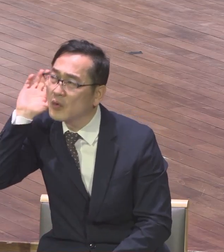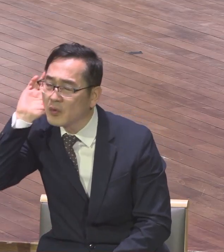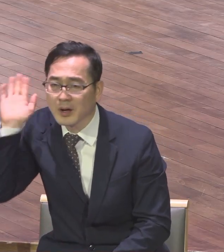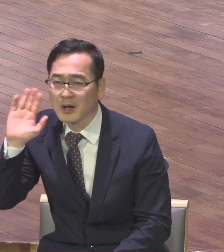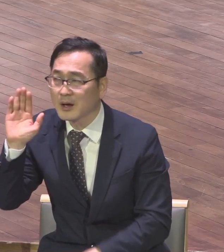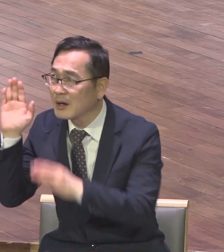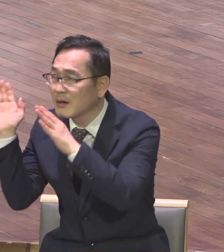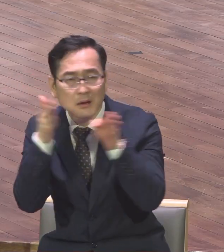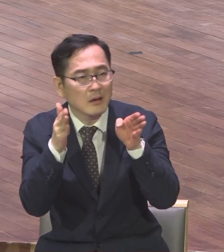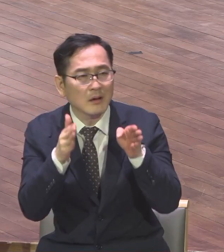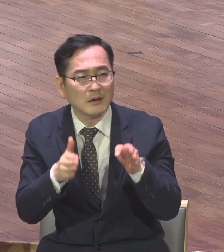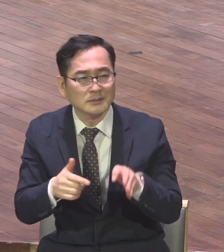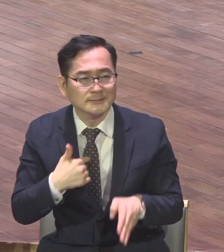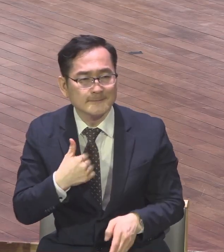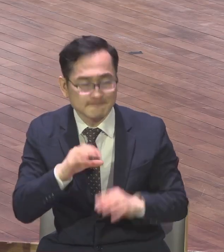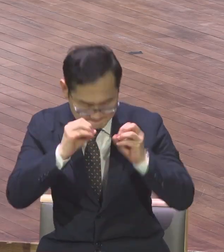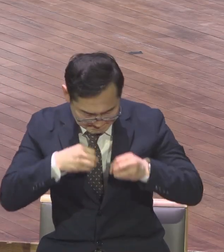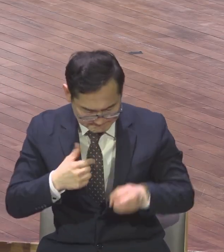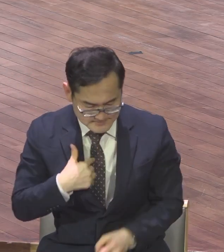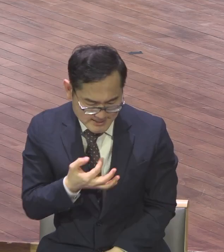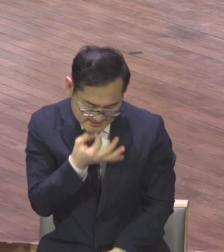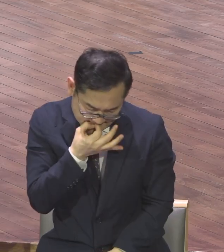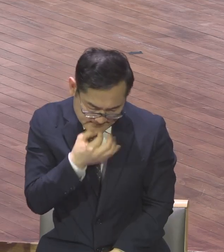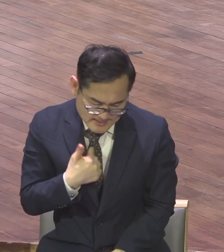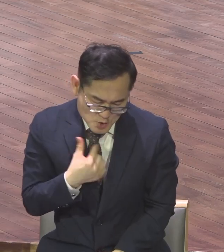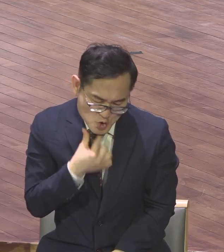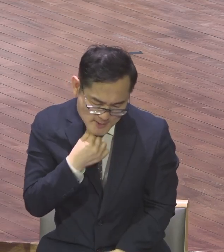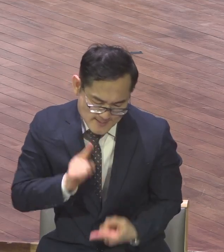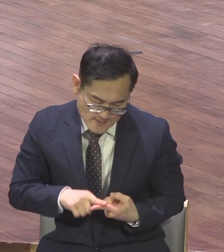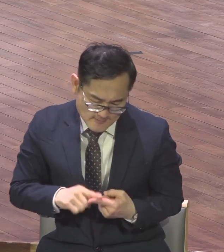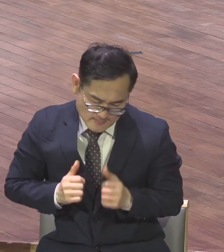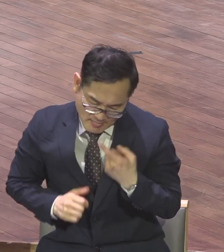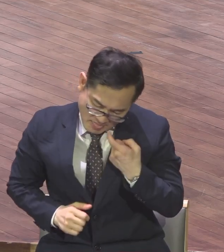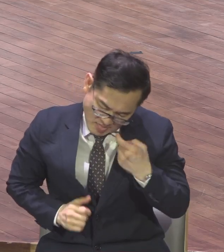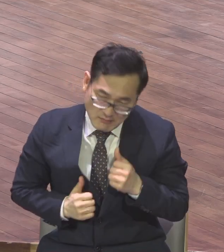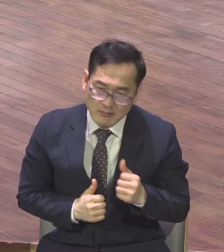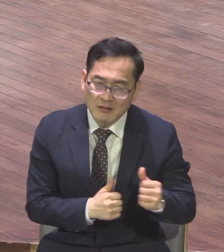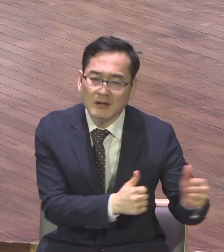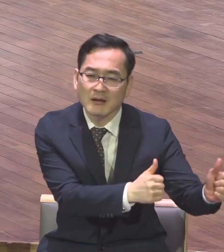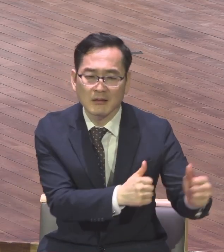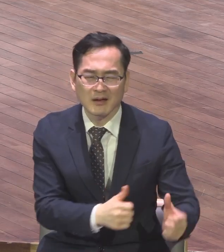이렇게 사는 사람들이 의외로 많아요. 상당히 많아요.